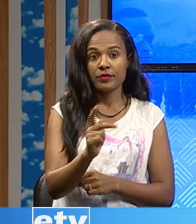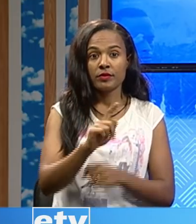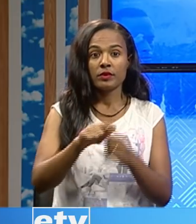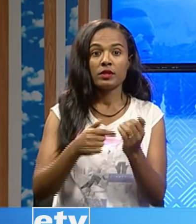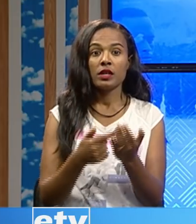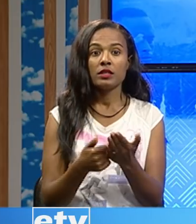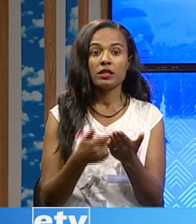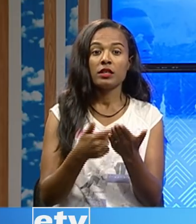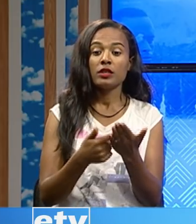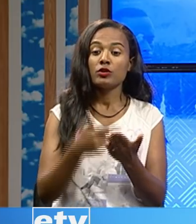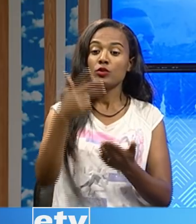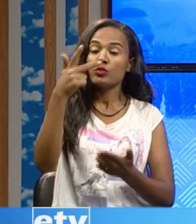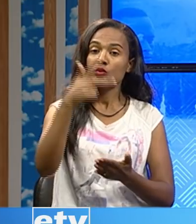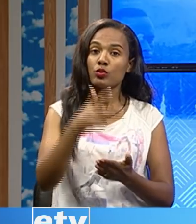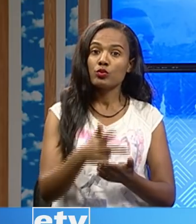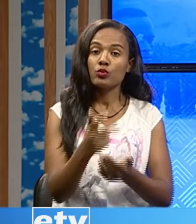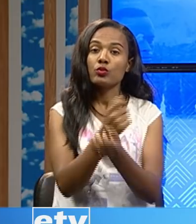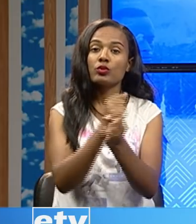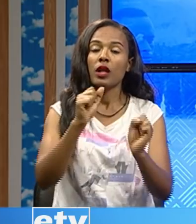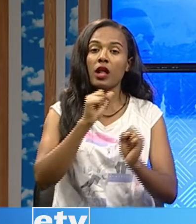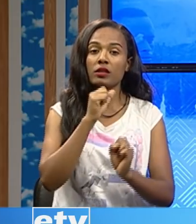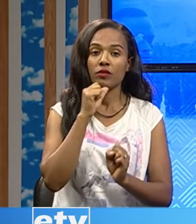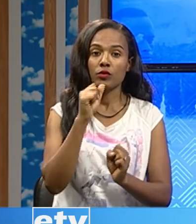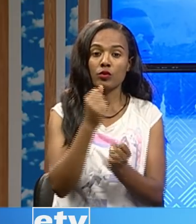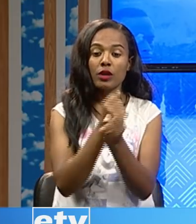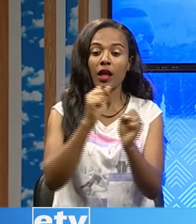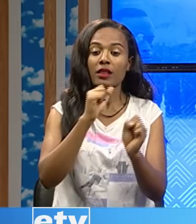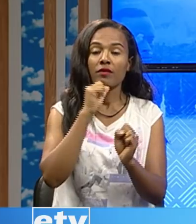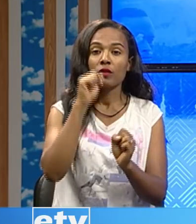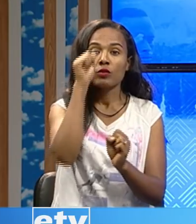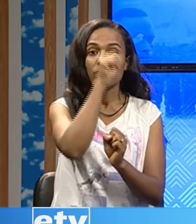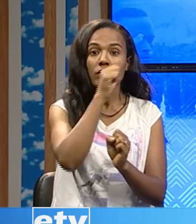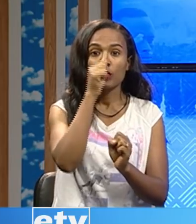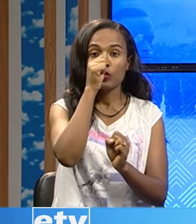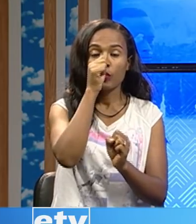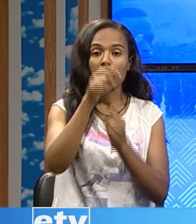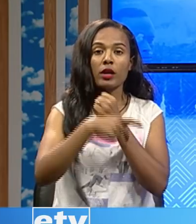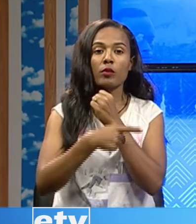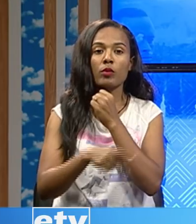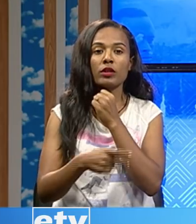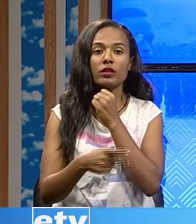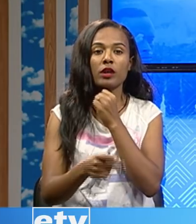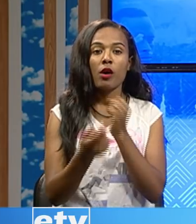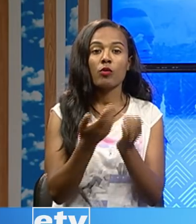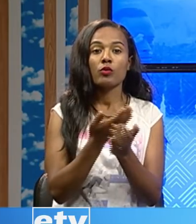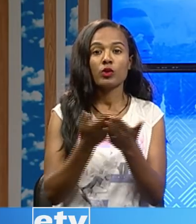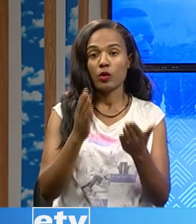ስለዚህ እነዚህ ሶስቱ ስላልተፈቱ ማለት ነው፣ ያልተፈቱ የኢትዮጵያ የፖለቲካ ፍሪክሽኖች ማለት ነው።